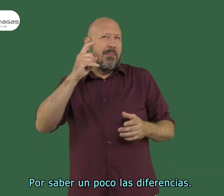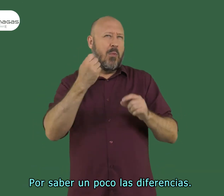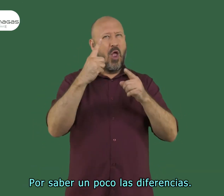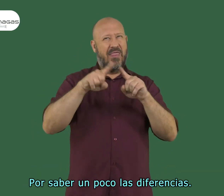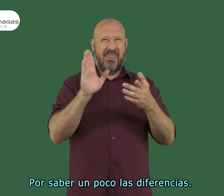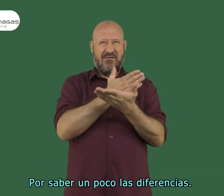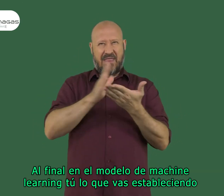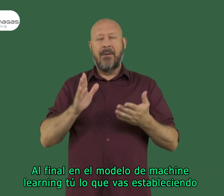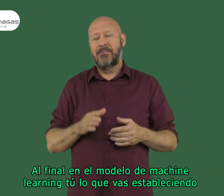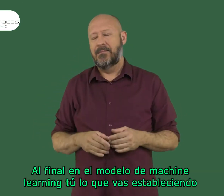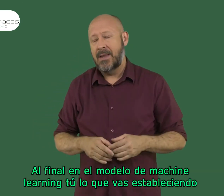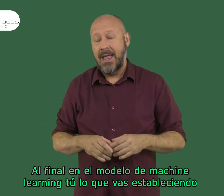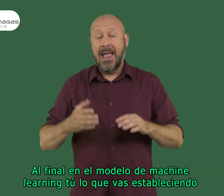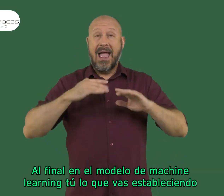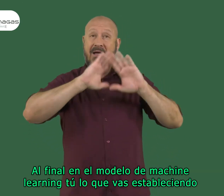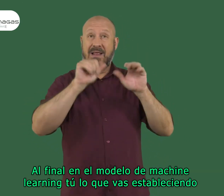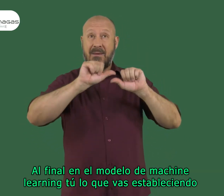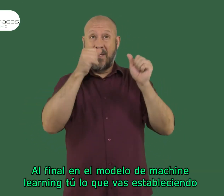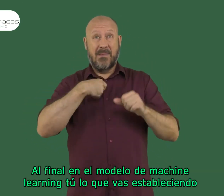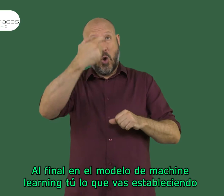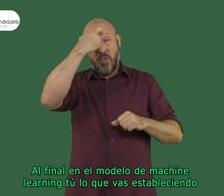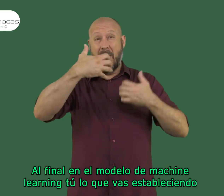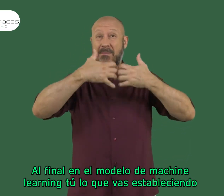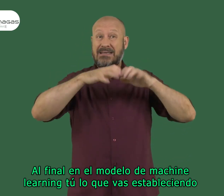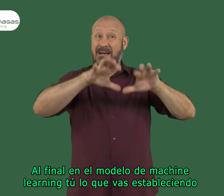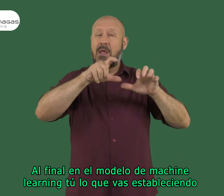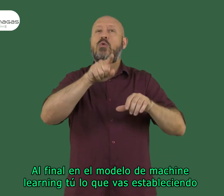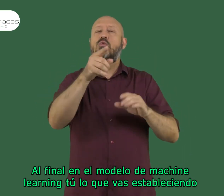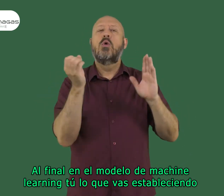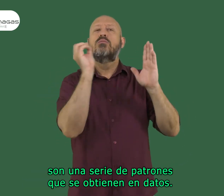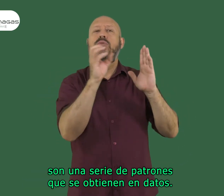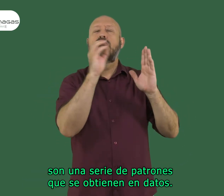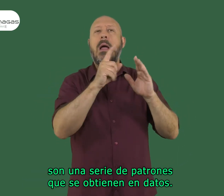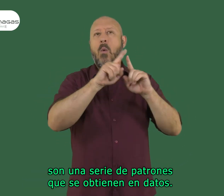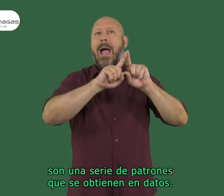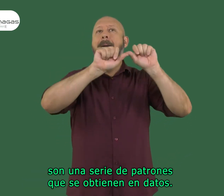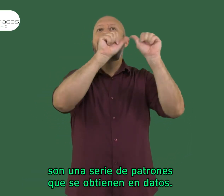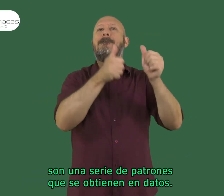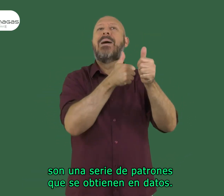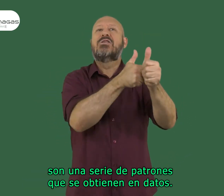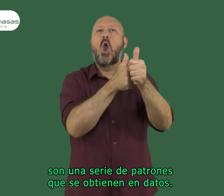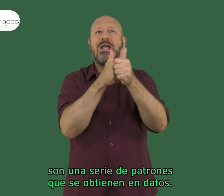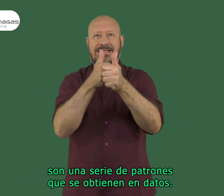poco las diferencias. Al final, en el modelo de Machine Learning, tú lo que vas estableciendo son una serie de patrones que se obtienen en